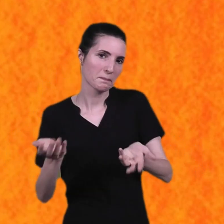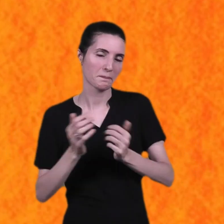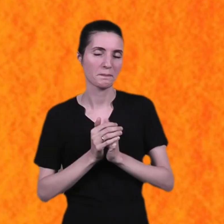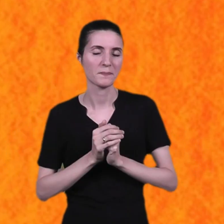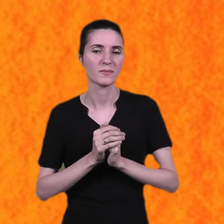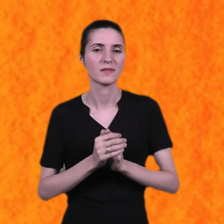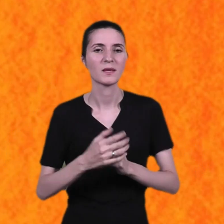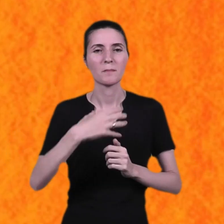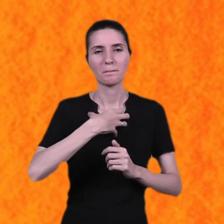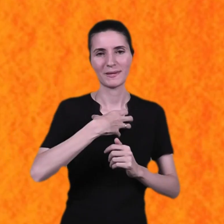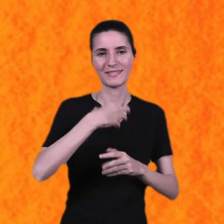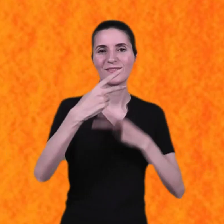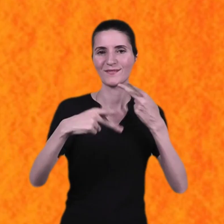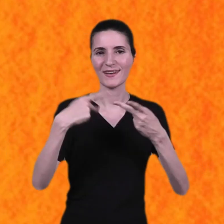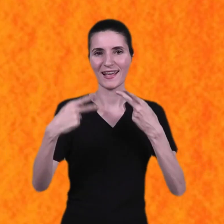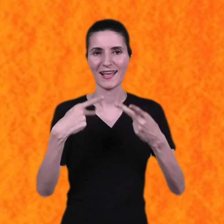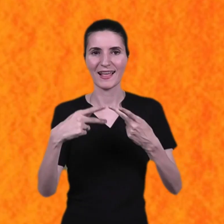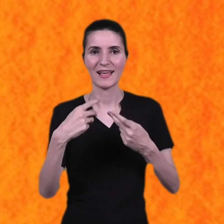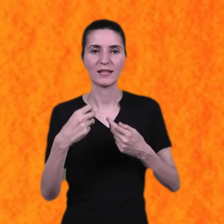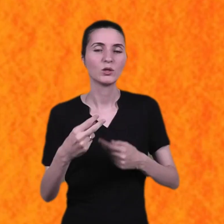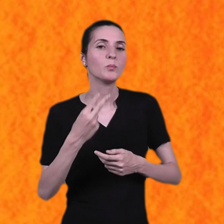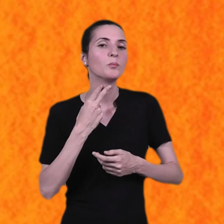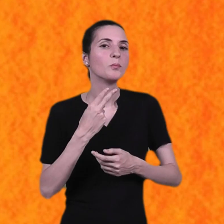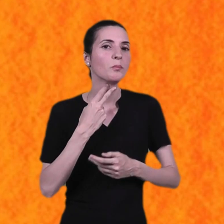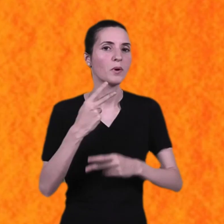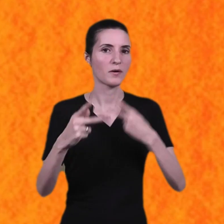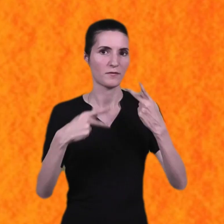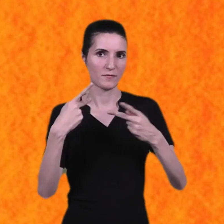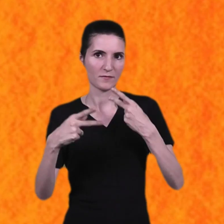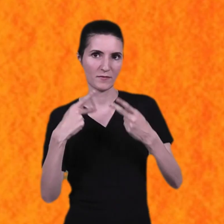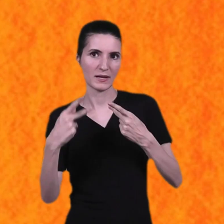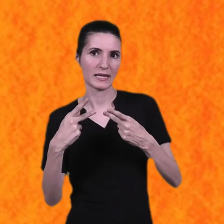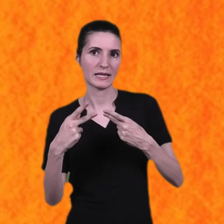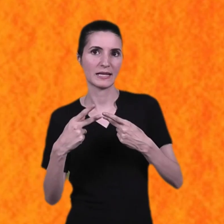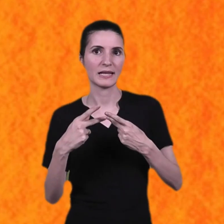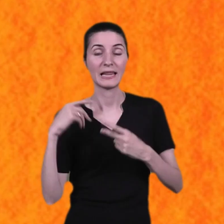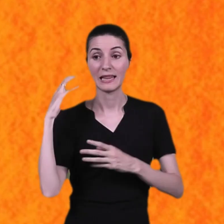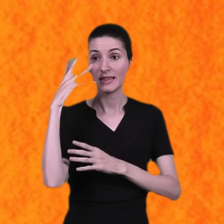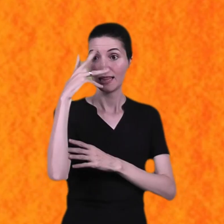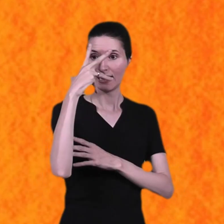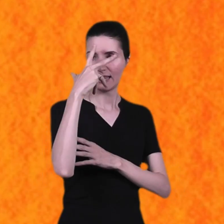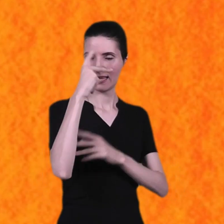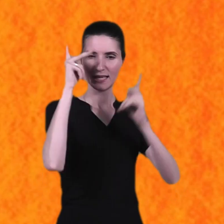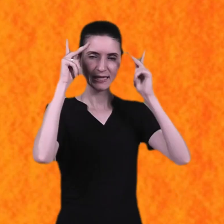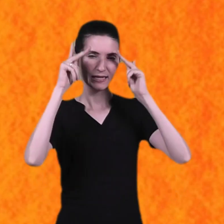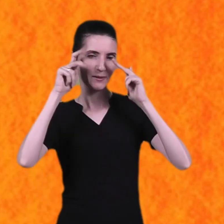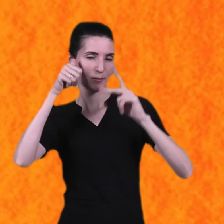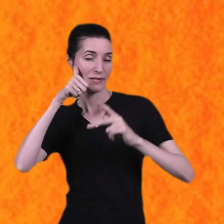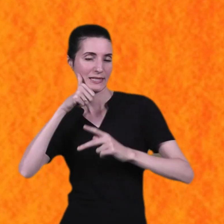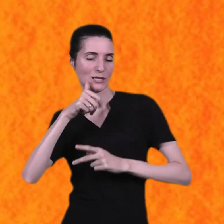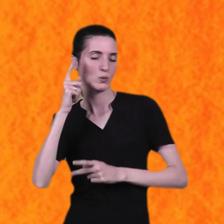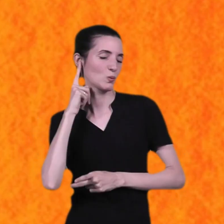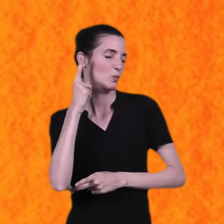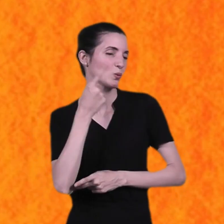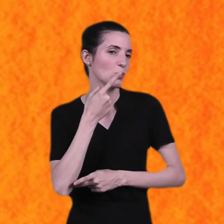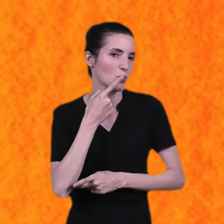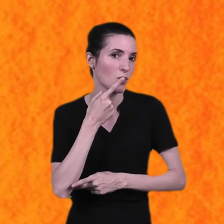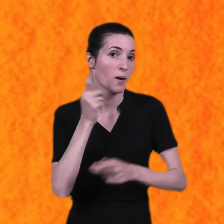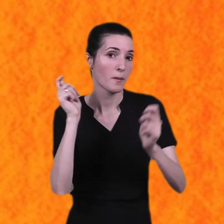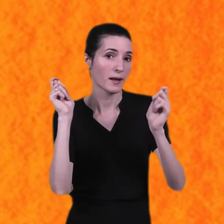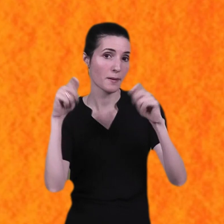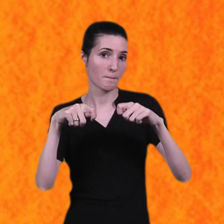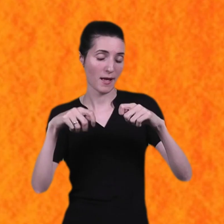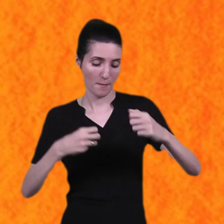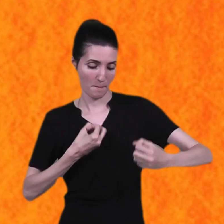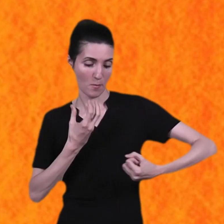né? Mas eu não poderia na audiodescrição padrão falar isso. Porém, se eu quero encantar uma criança com